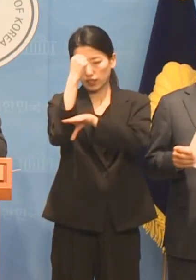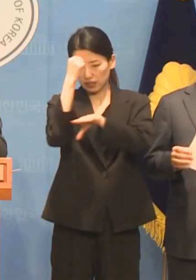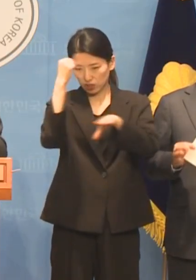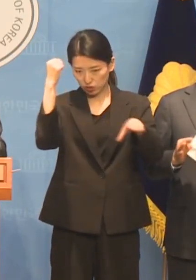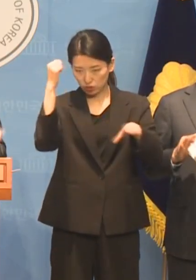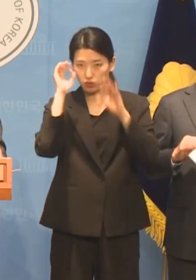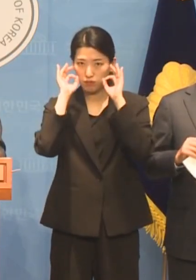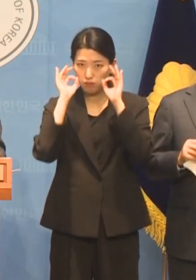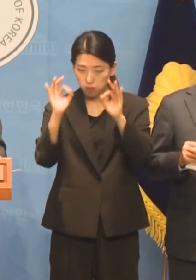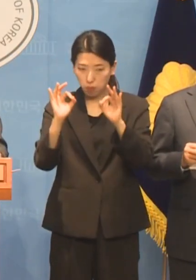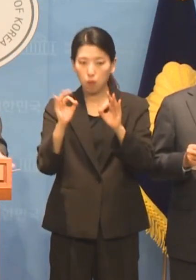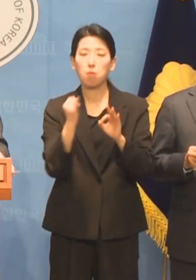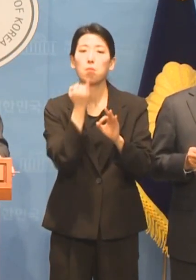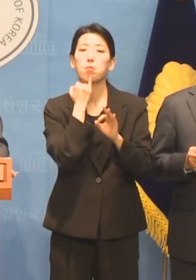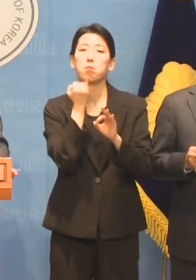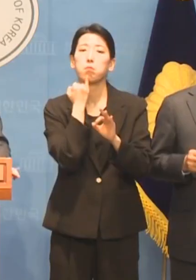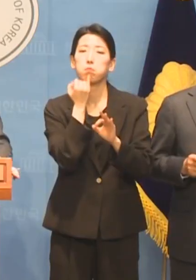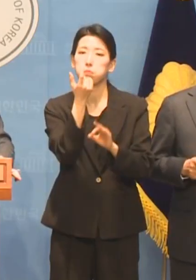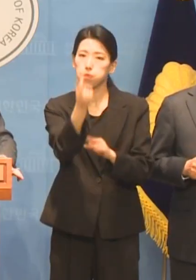아니다 이런 말씀도 하고 있습니다.